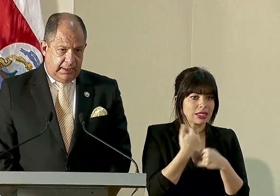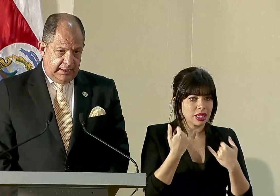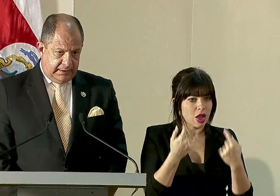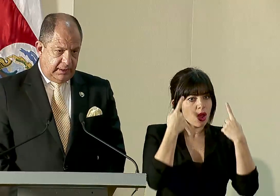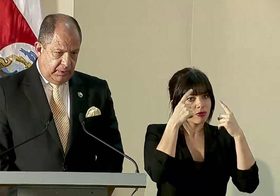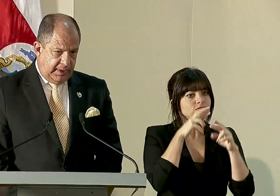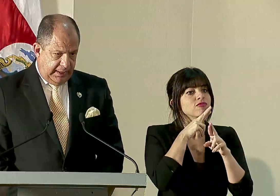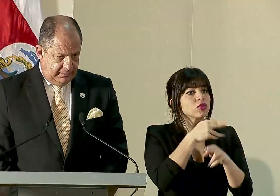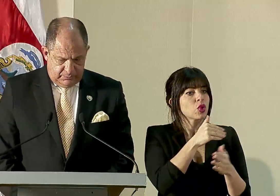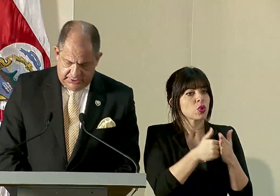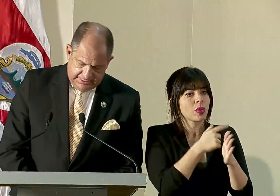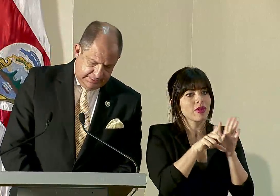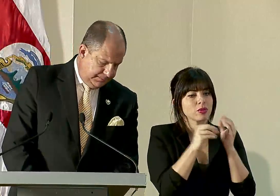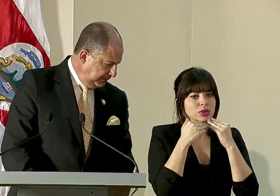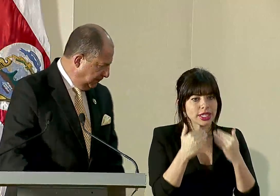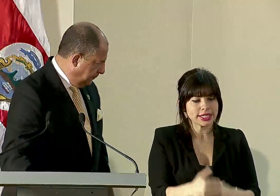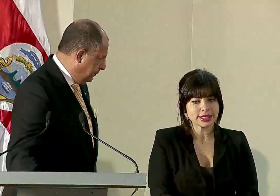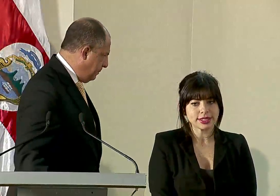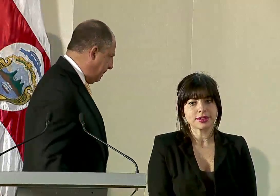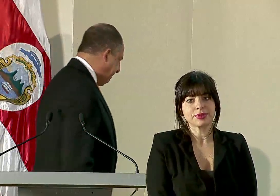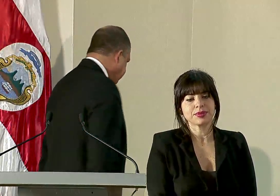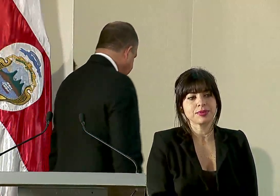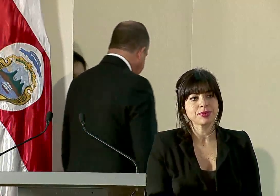hoy se concreta en esta nueva ley. Muchas gracias.